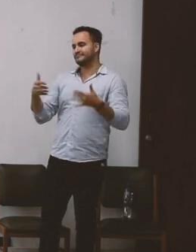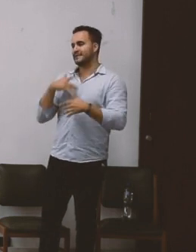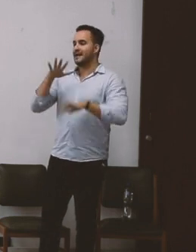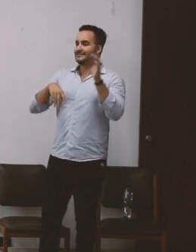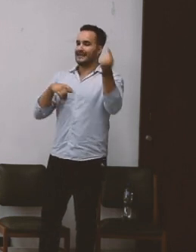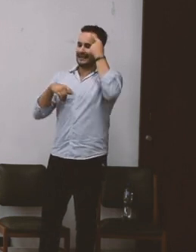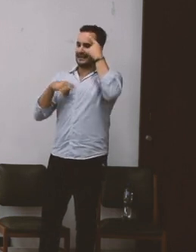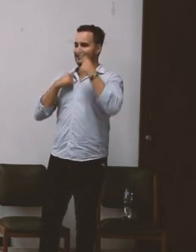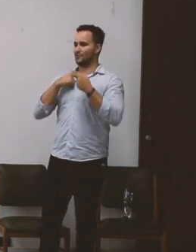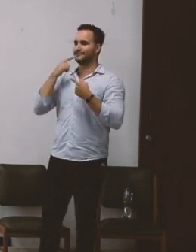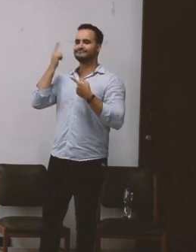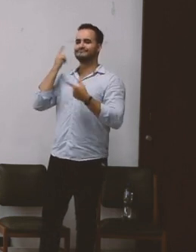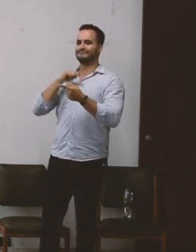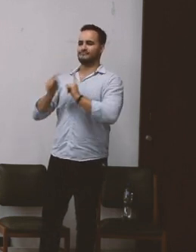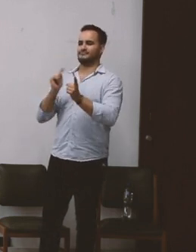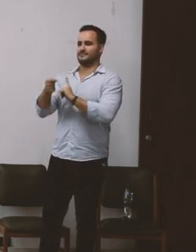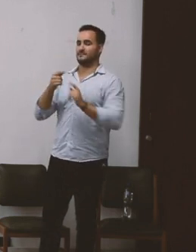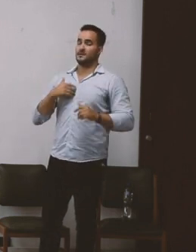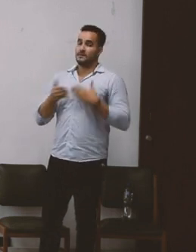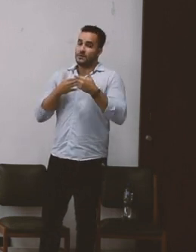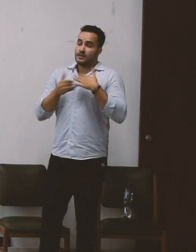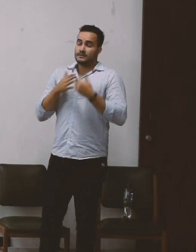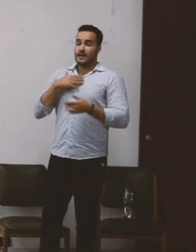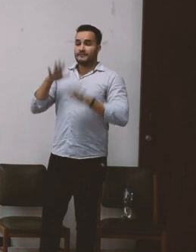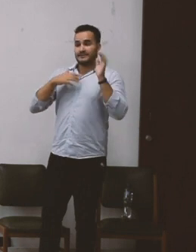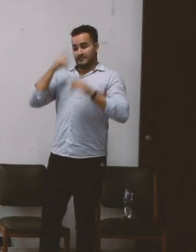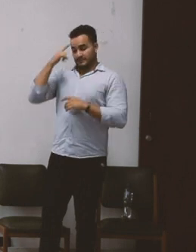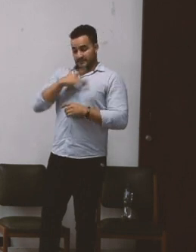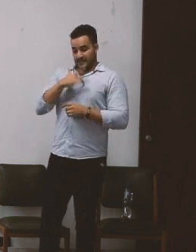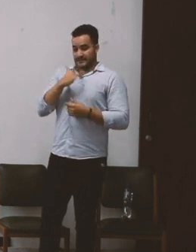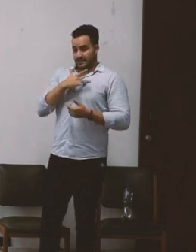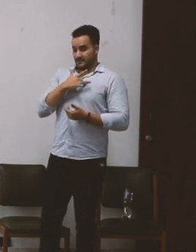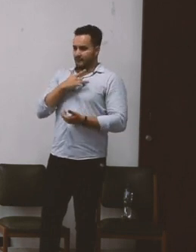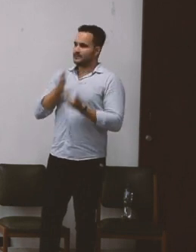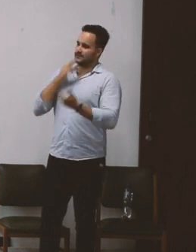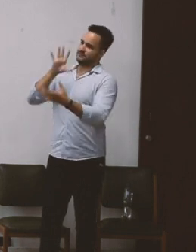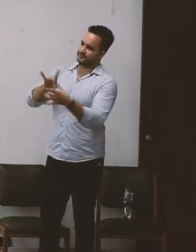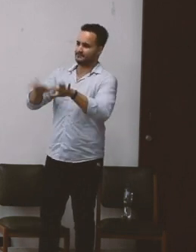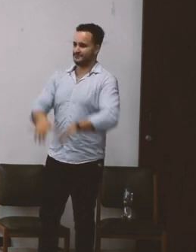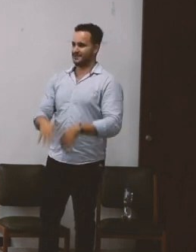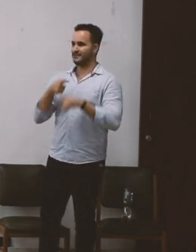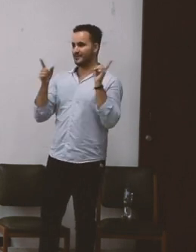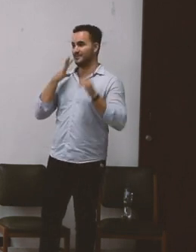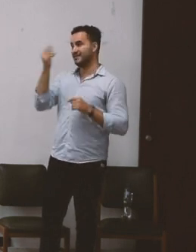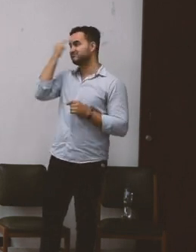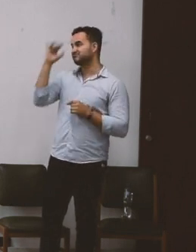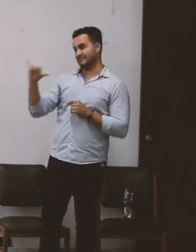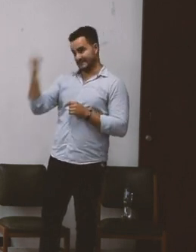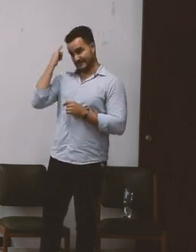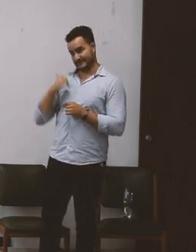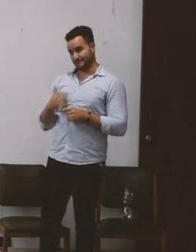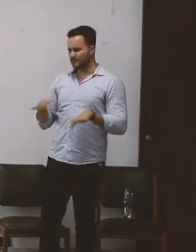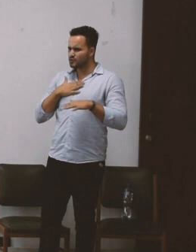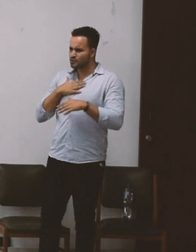Aunque sintiéndolo de nuevo y declarando que solo podemos pensar aquello que podemos sentir, sí estoy muy enojado. Permítanme explicarles